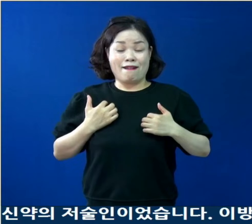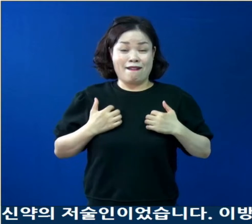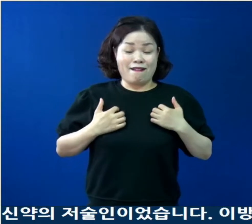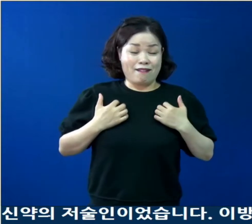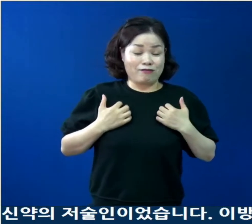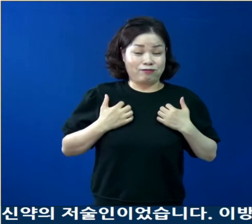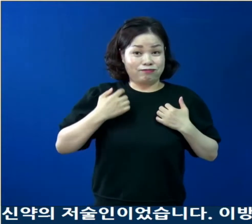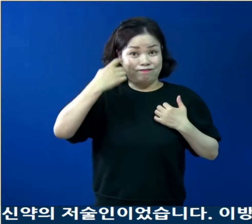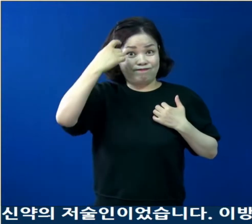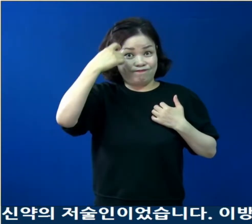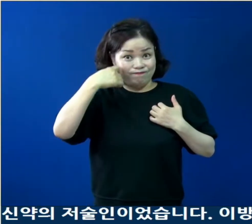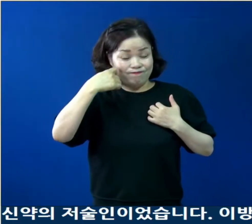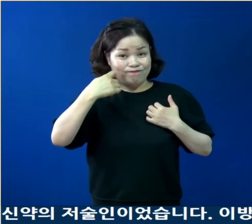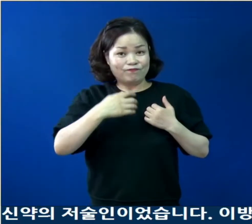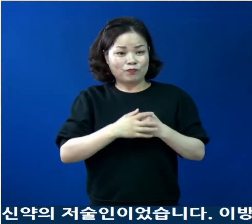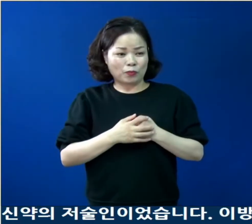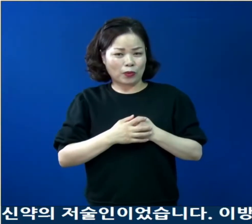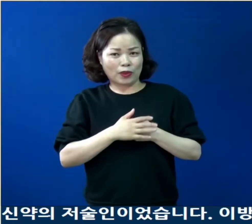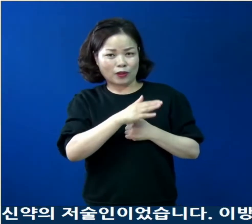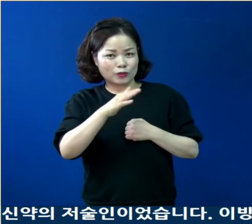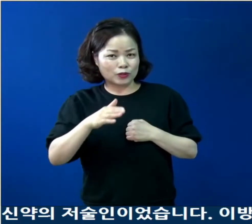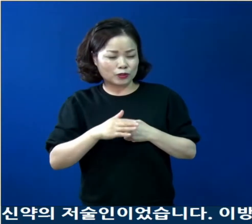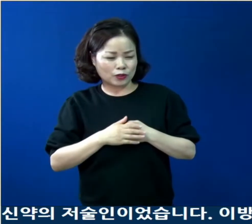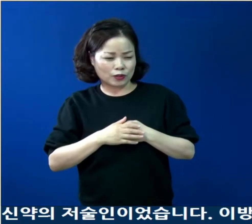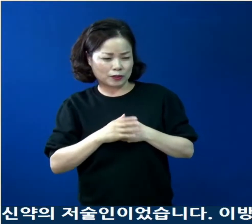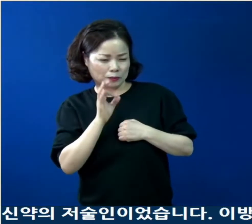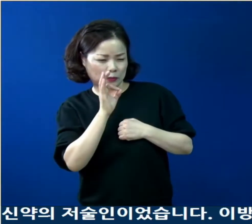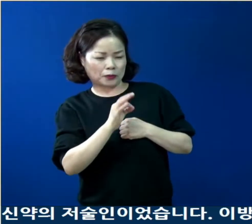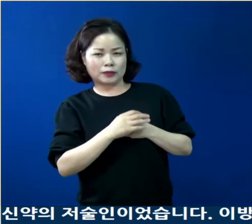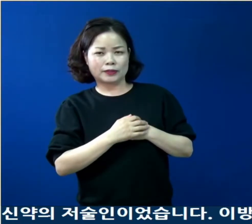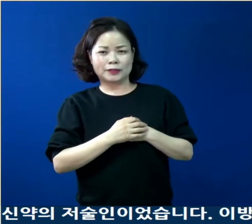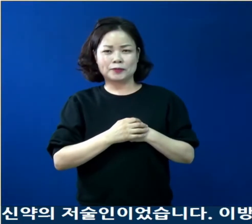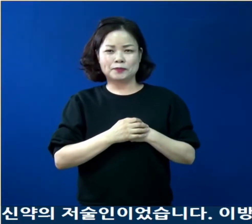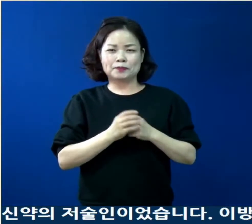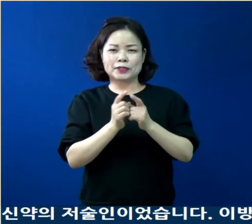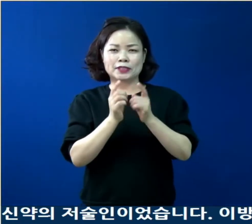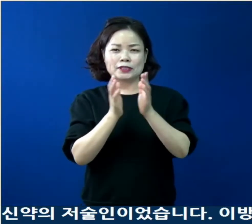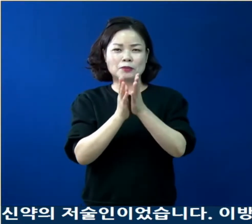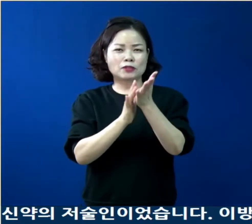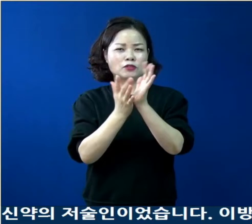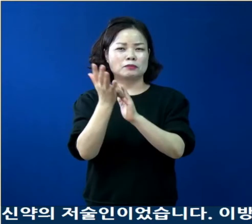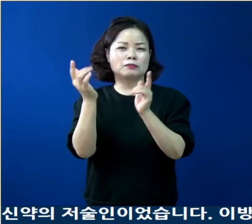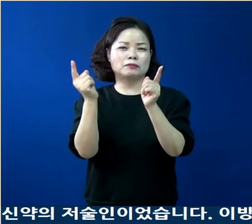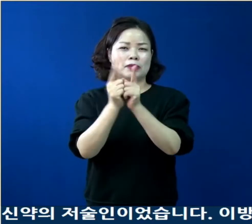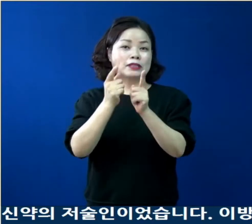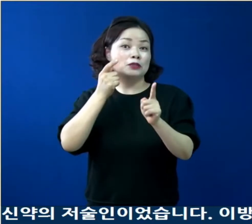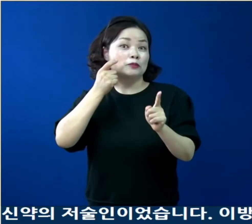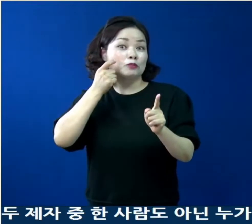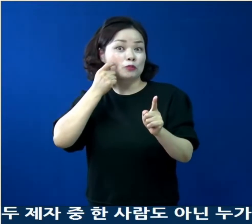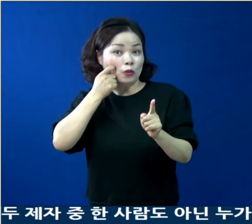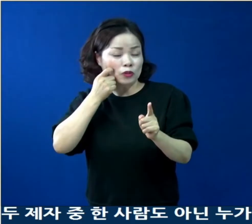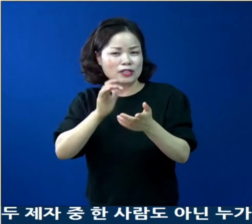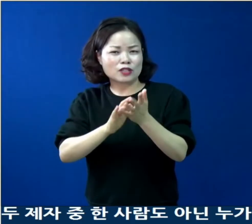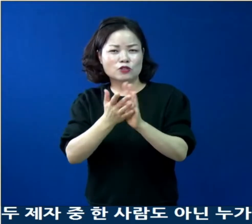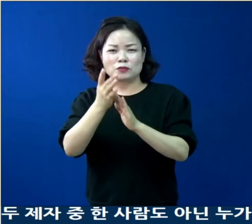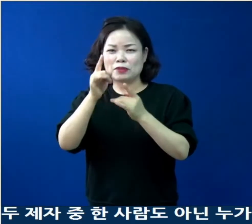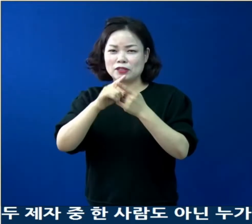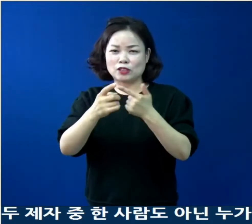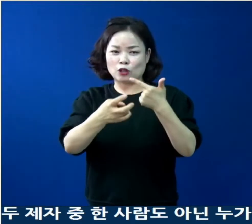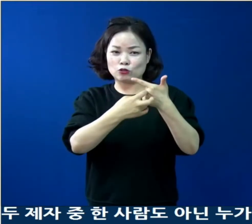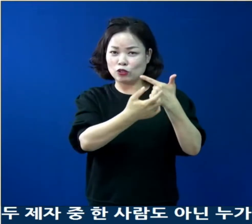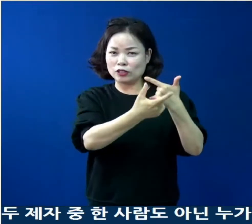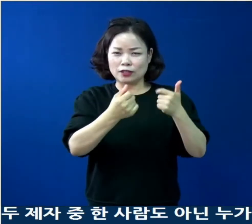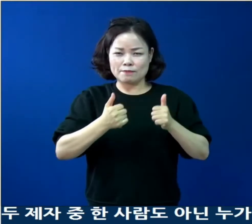되고 도전거리도 되는 거죠. 우리도 참 이렇게 직접 예수님을 만나지 못했지만 예수님에 대해서